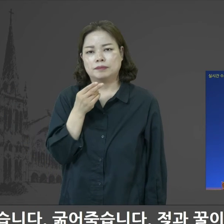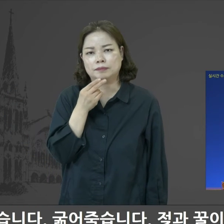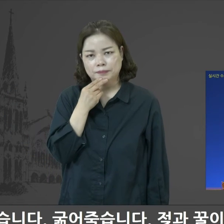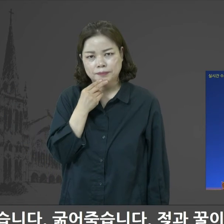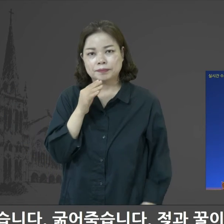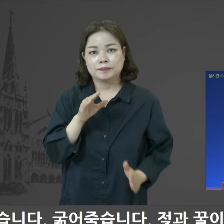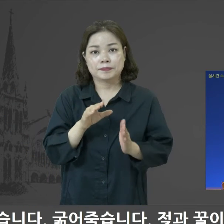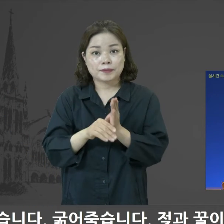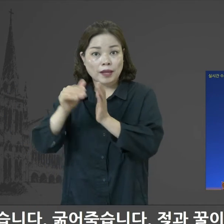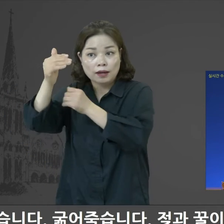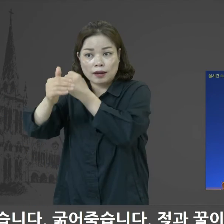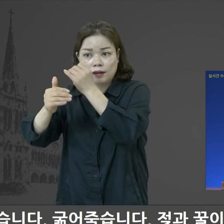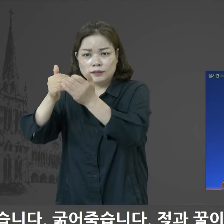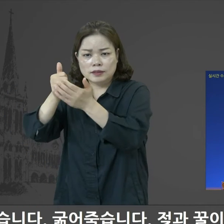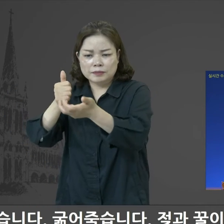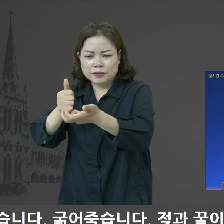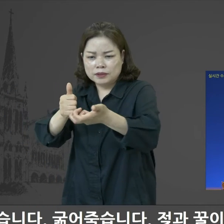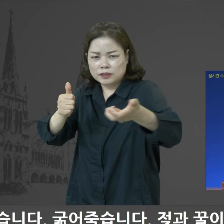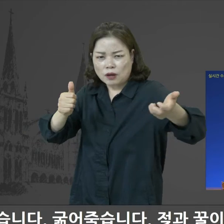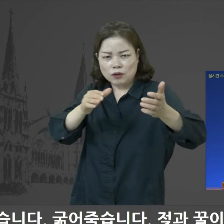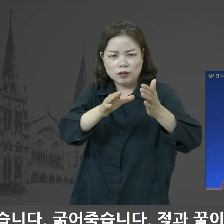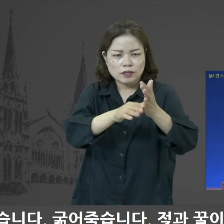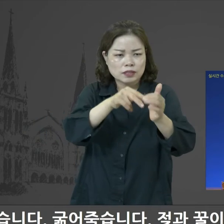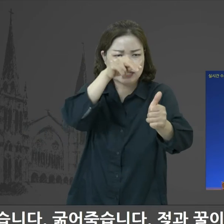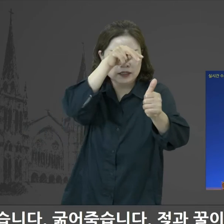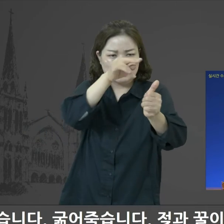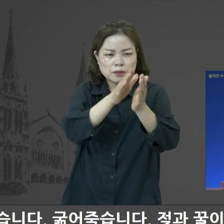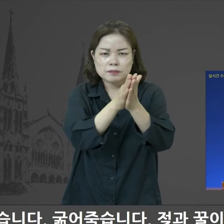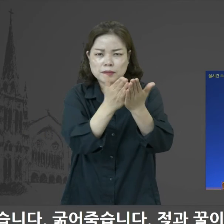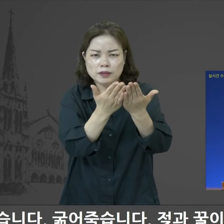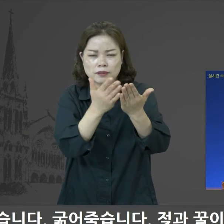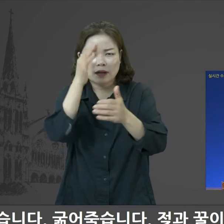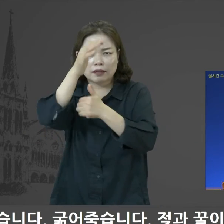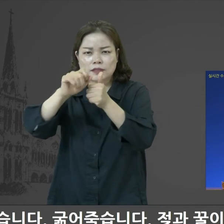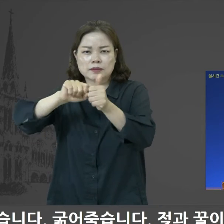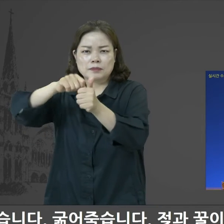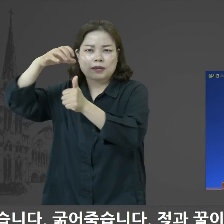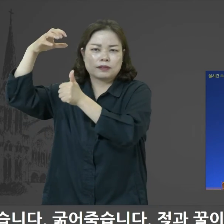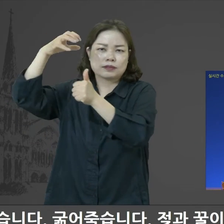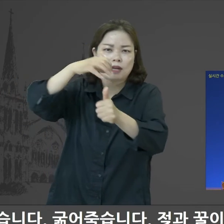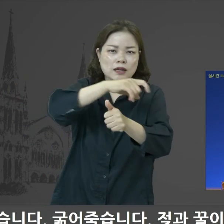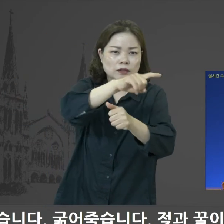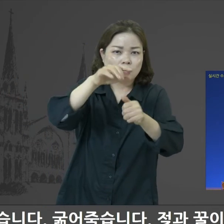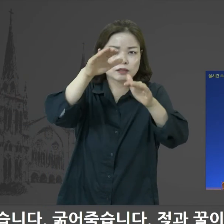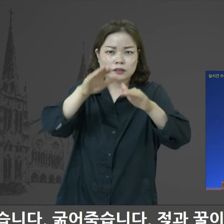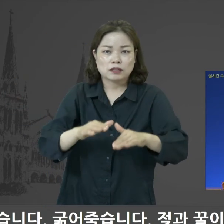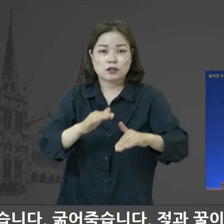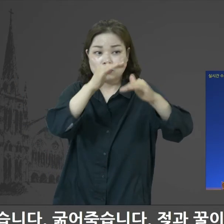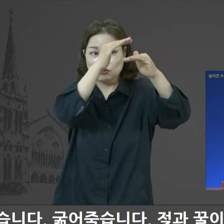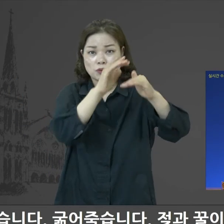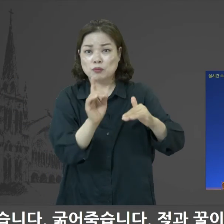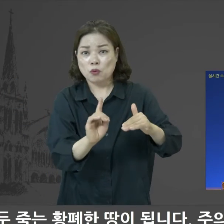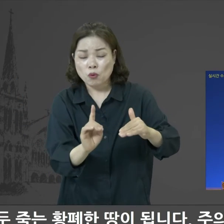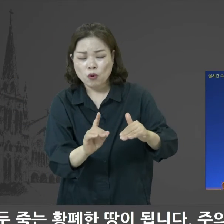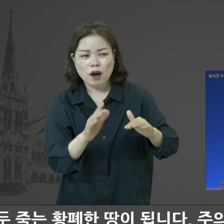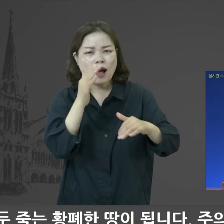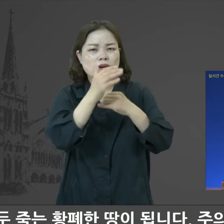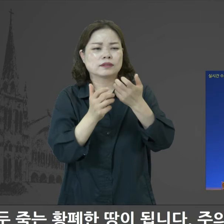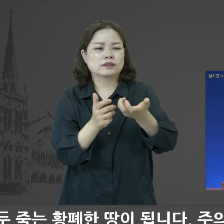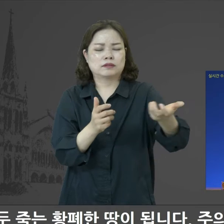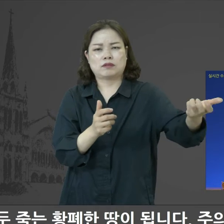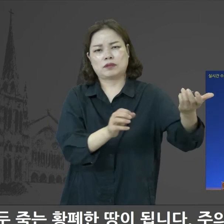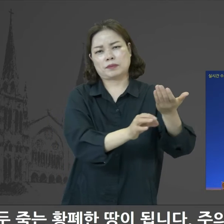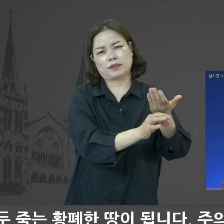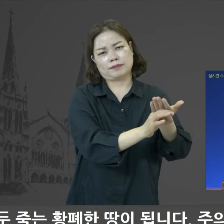때, 하나님을 떠날 때. 이것이 신명기 버전의 하나님의 재앙입니다. 오늘날로 적용해보면 어떻게 적용할 수 있을까요? 하나님을